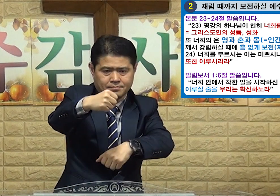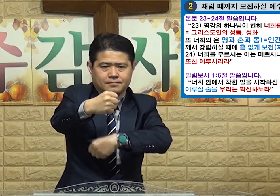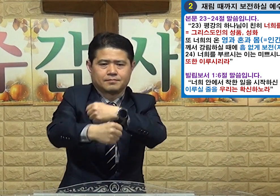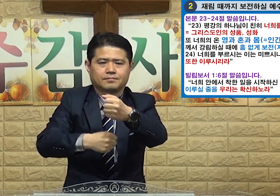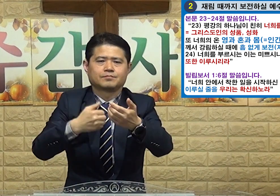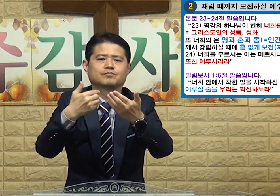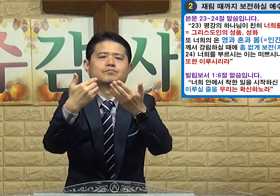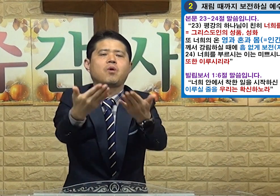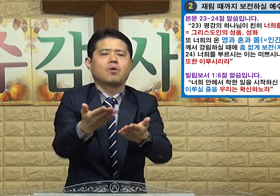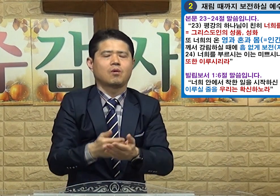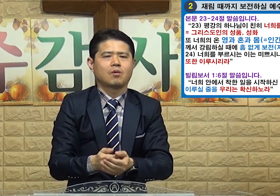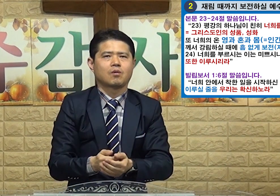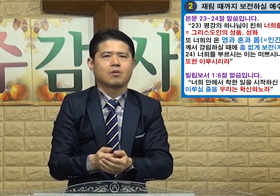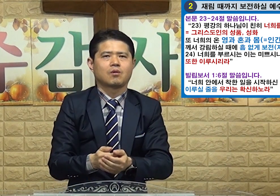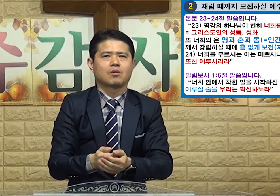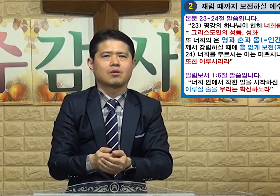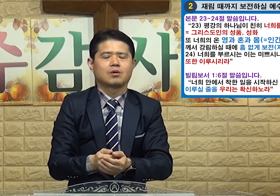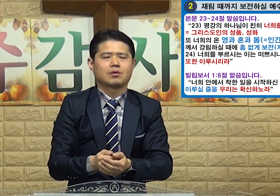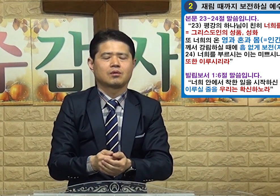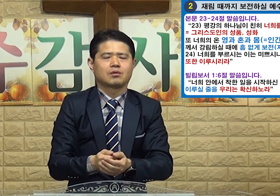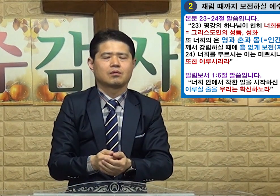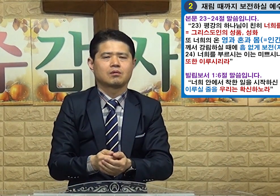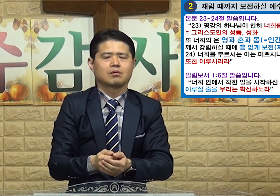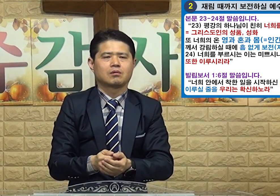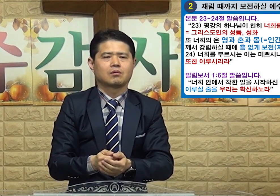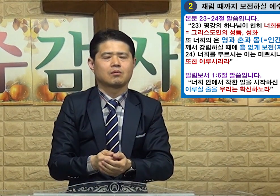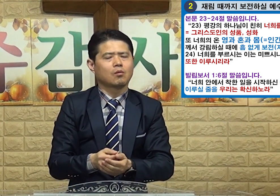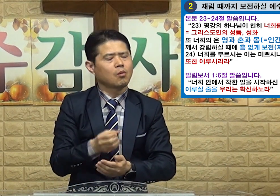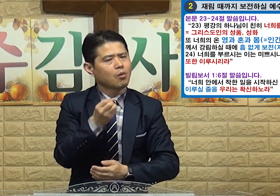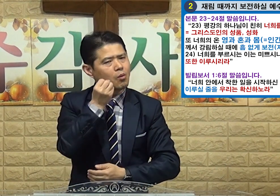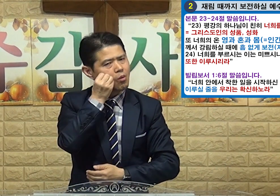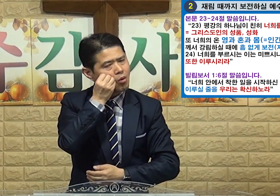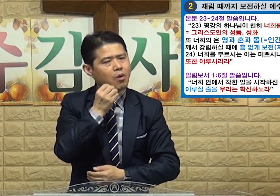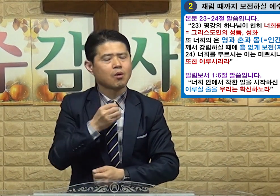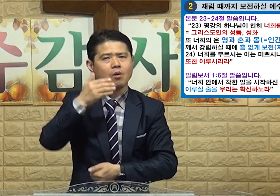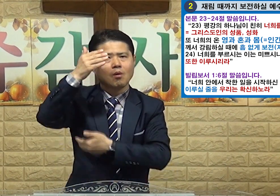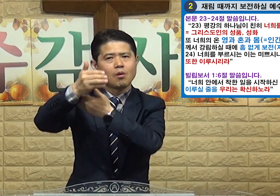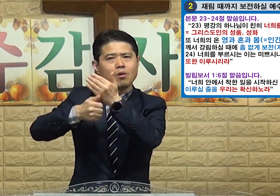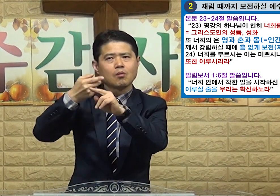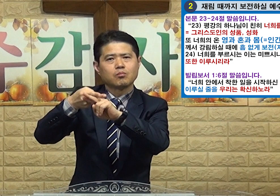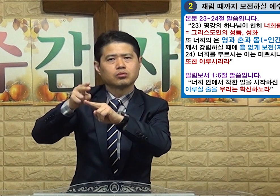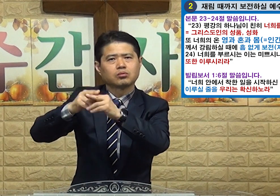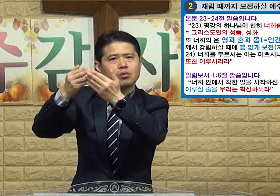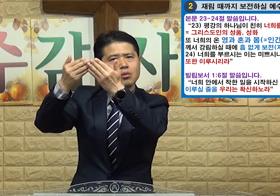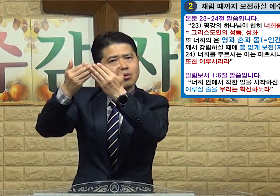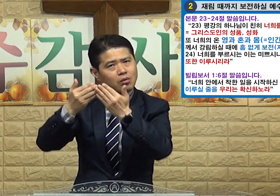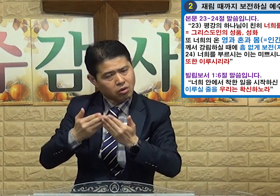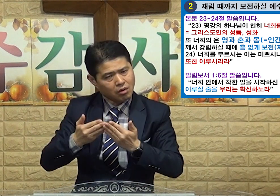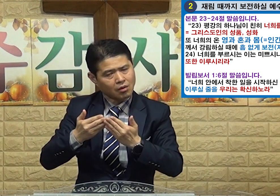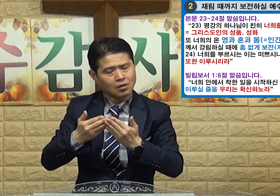그 사람이 마음대로 할 수 있게끔 자유를 주는 것입니다.